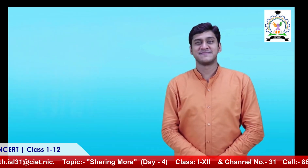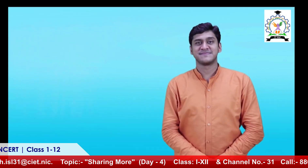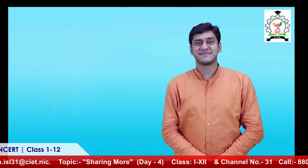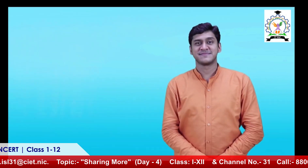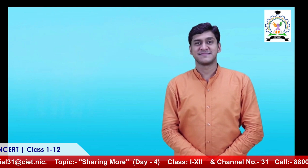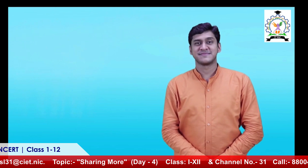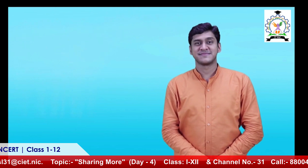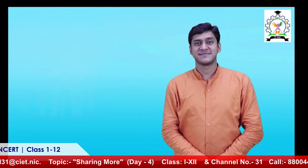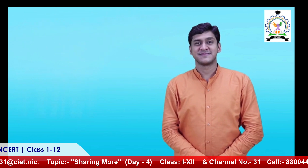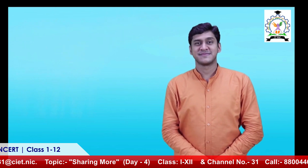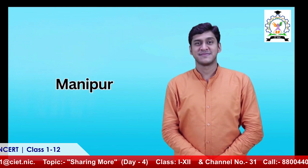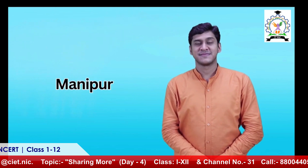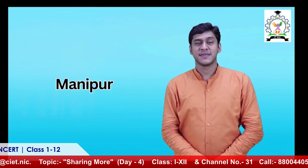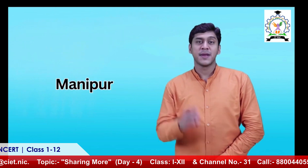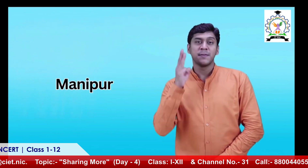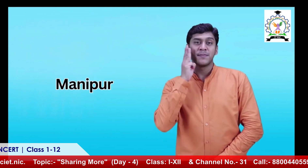महाराष्ट्र,